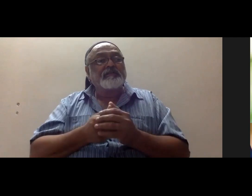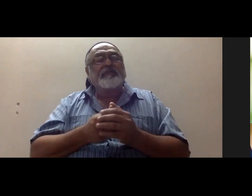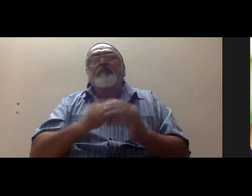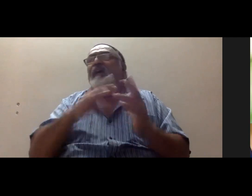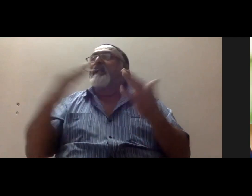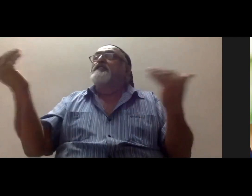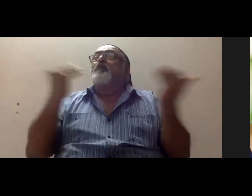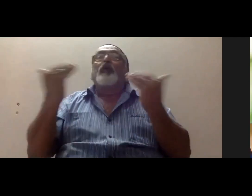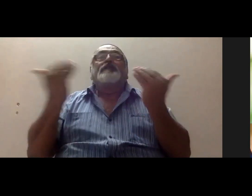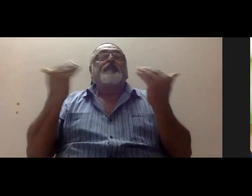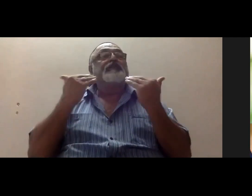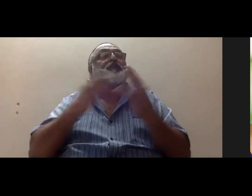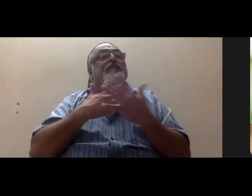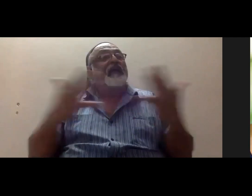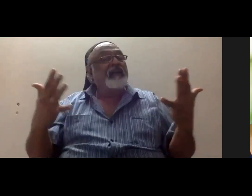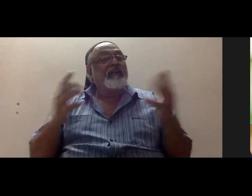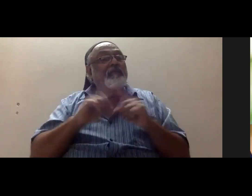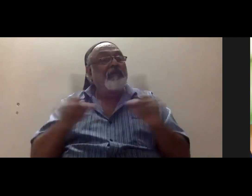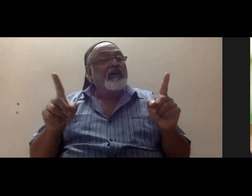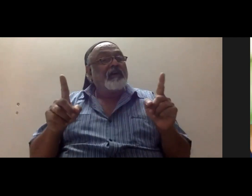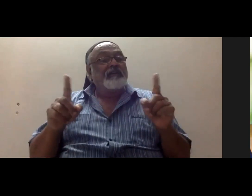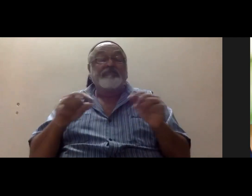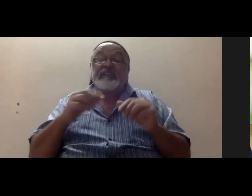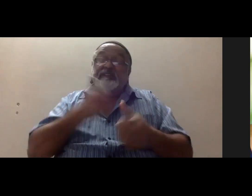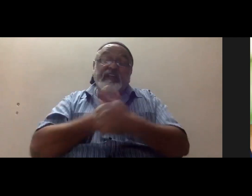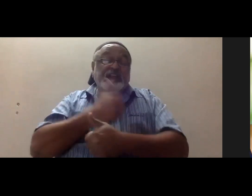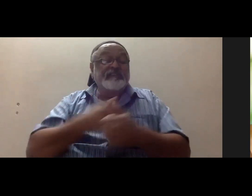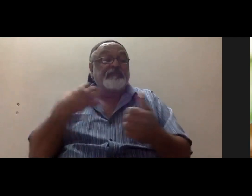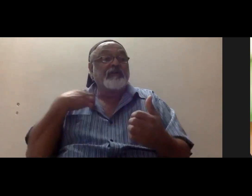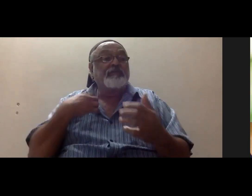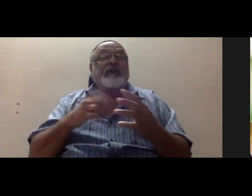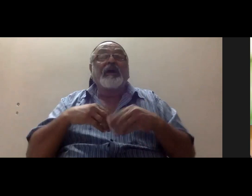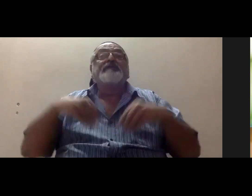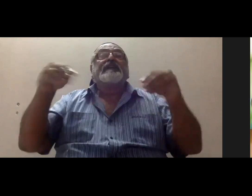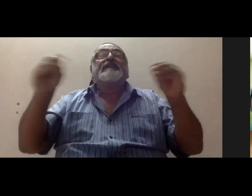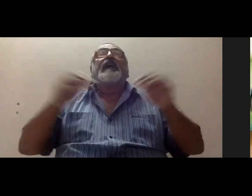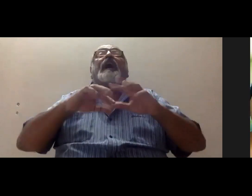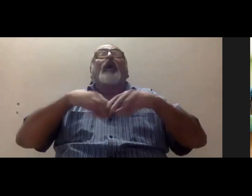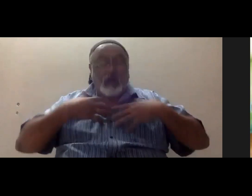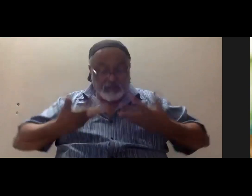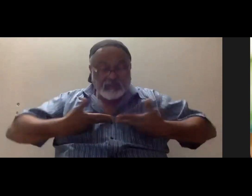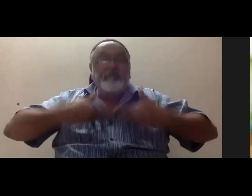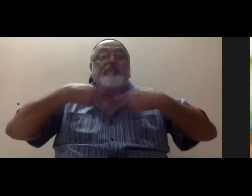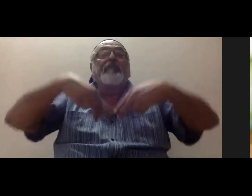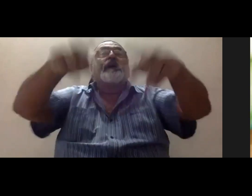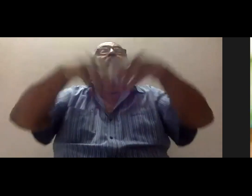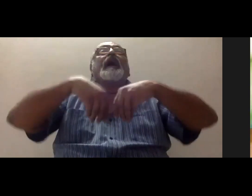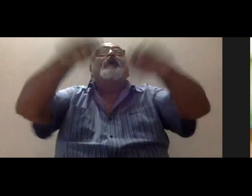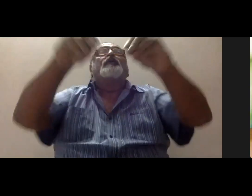है। मगर ये चैलेंज ये है कि हम मार्केटिंग बाहर जाके डोर बाय डोर हम नहीं कर